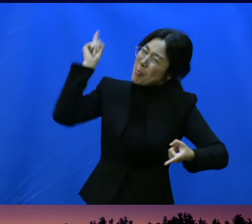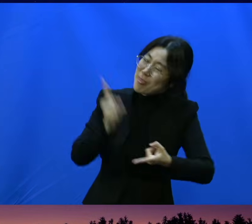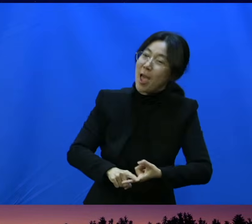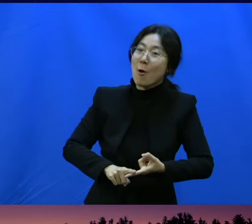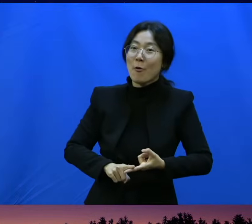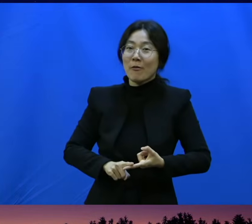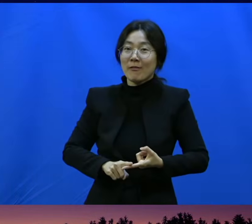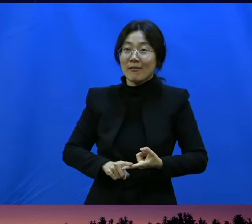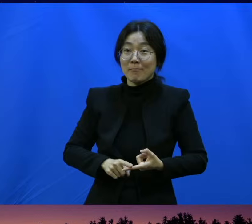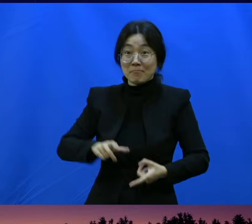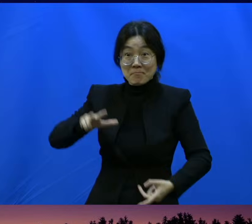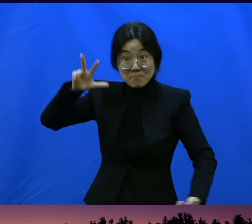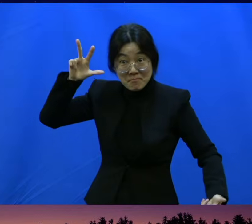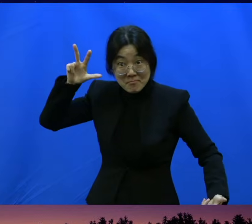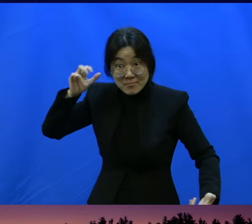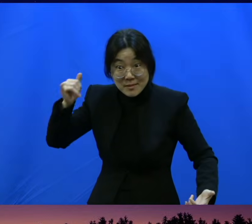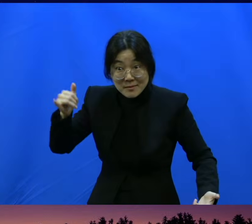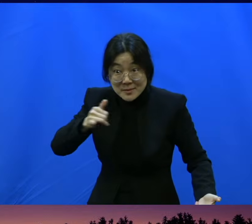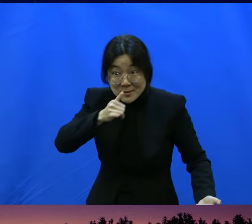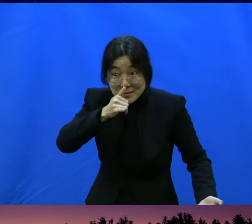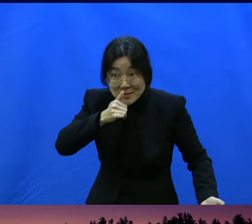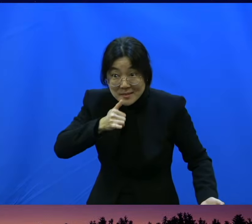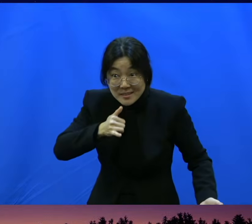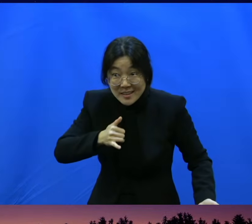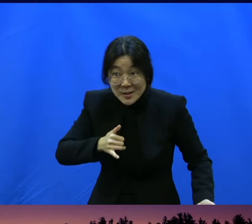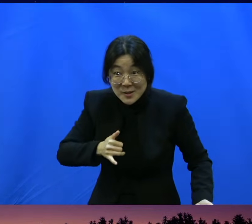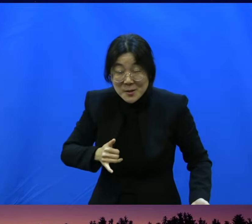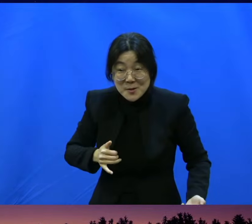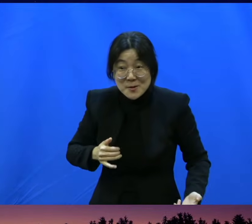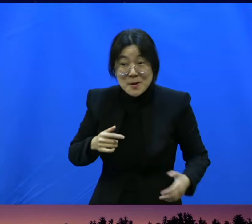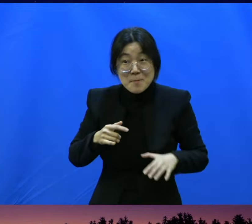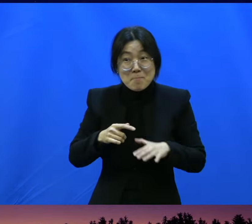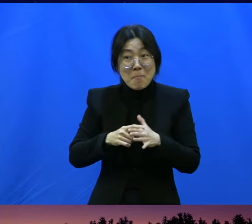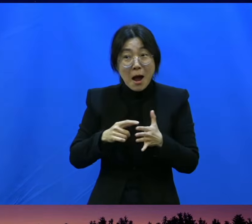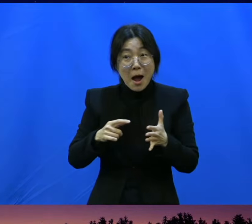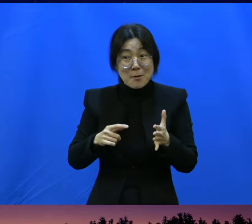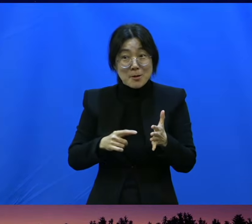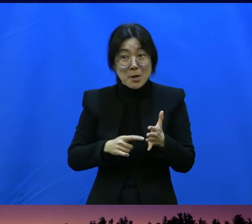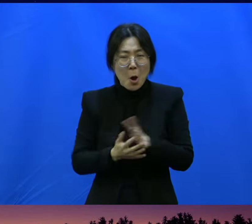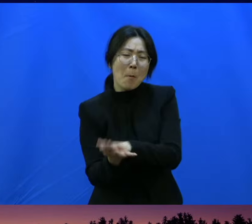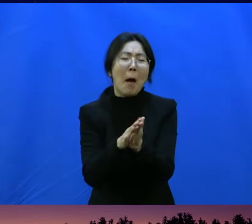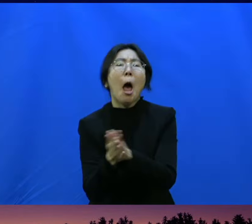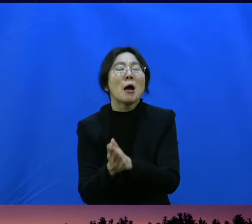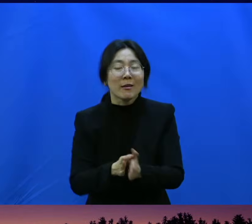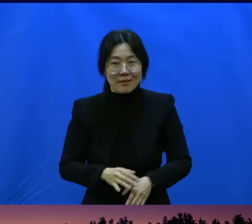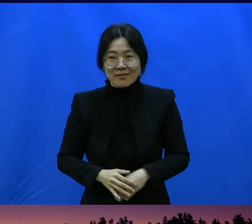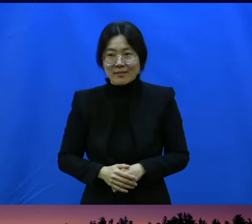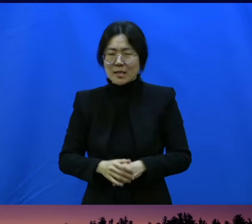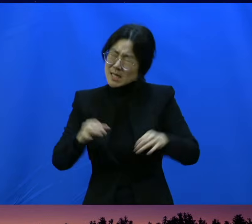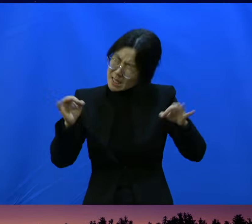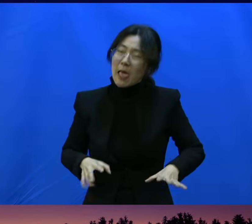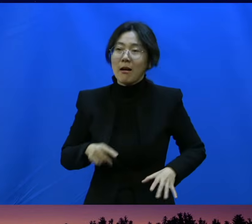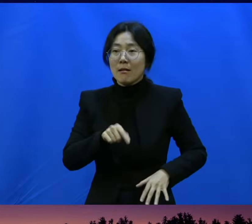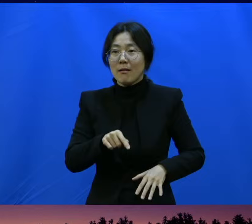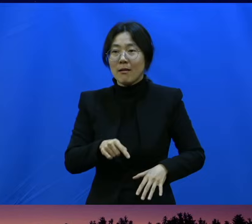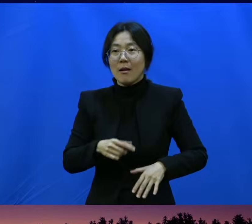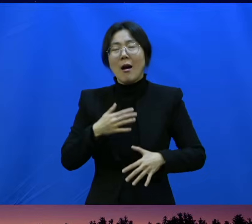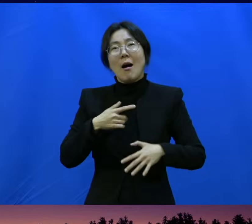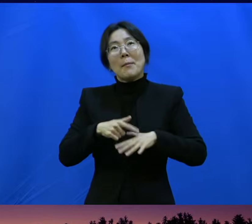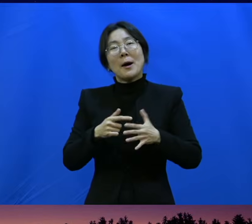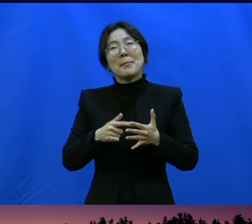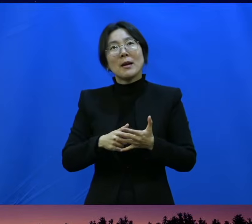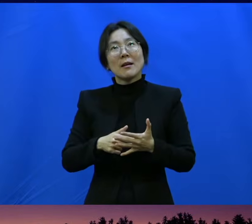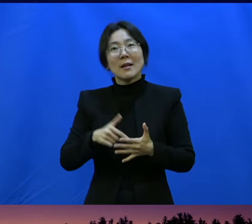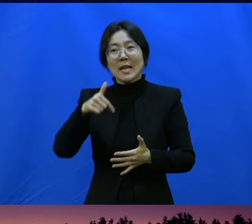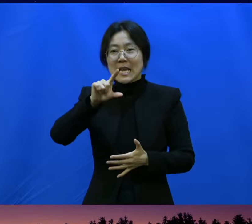바뀌어요. 마음이 잘 바뀌어요. 희한하게 가슴이 잘 부풀어 올라요.